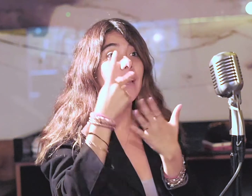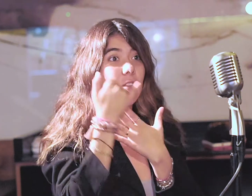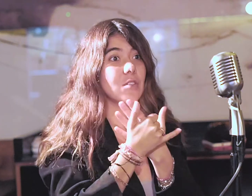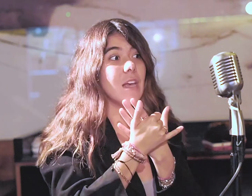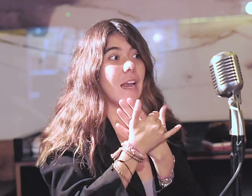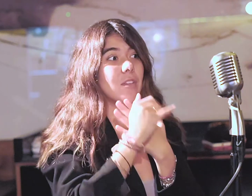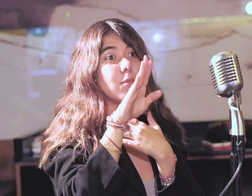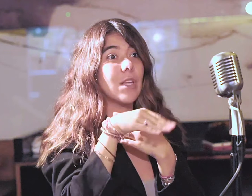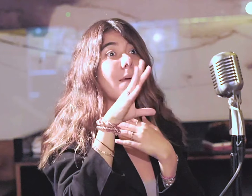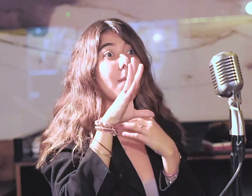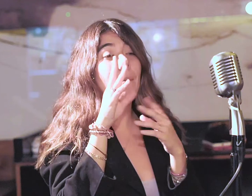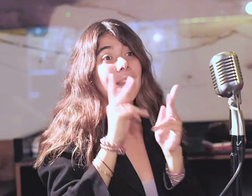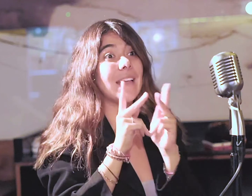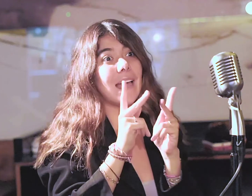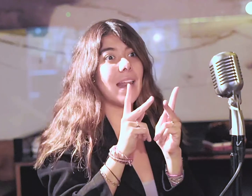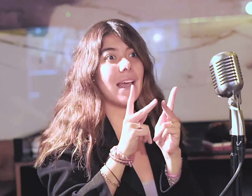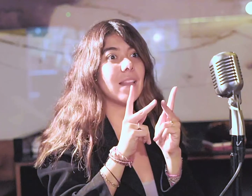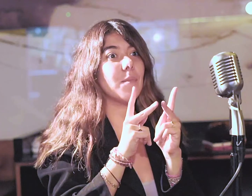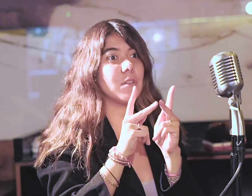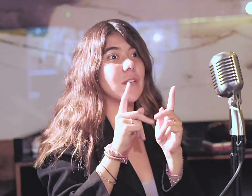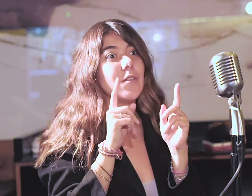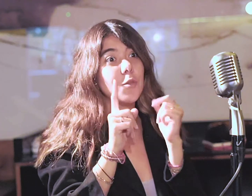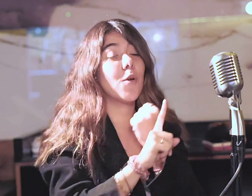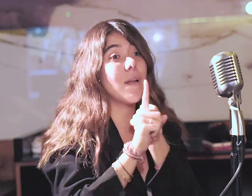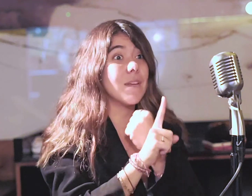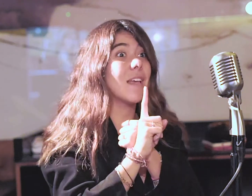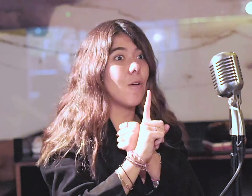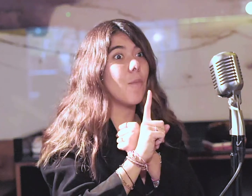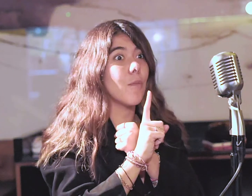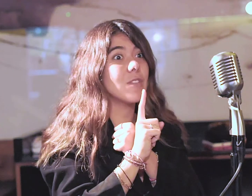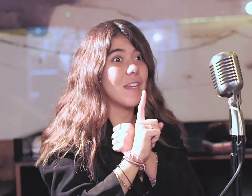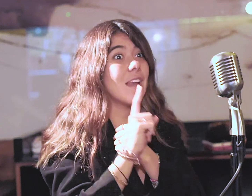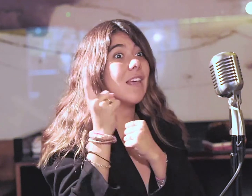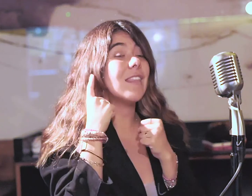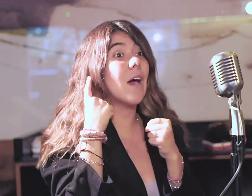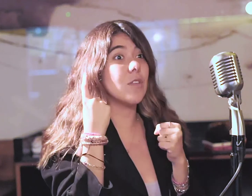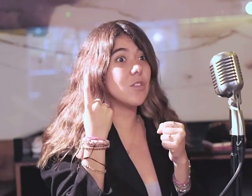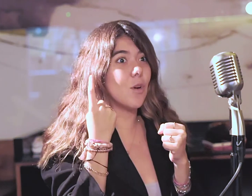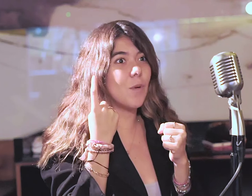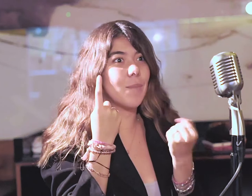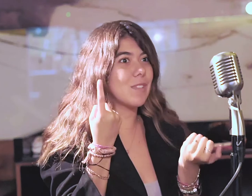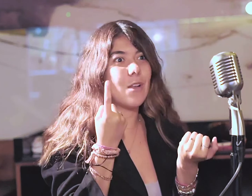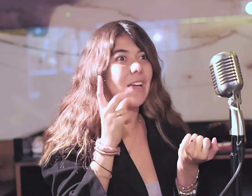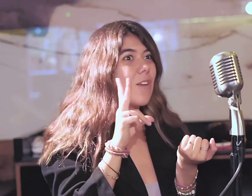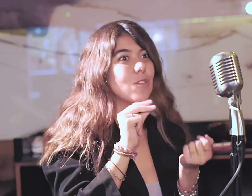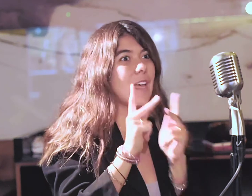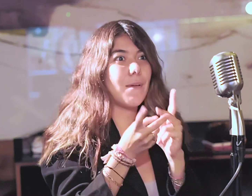proyectos en los que buscaba platicarle a la gente Pues de los problemas que luego podemos tener de audición porque pues es algo que no